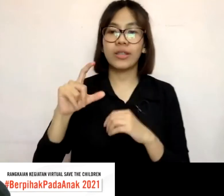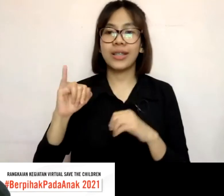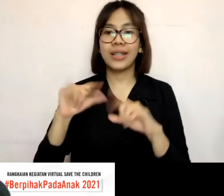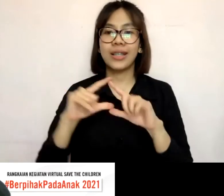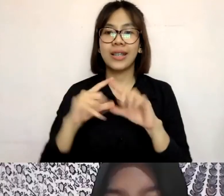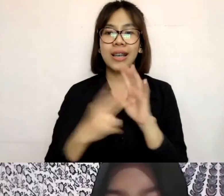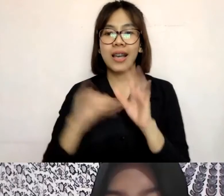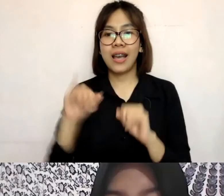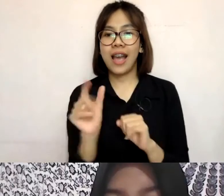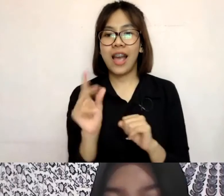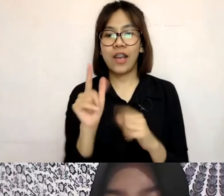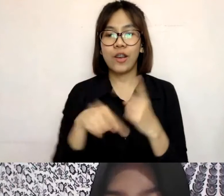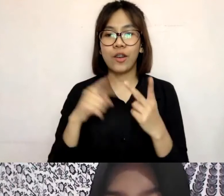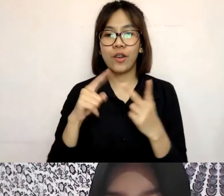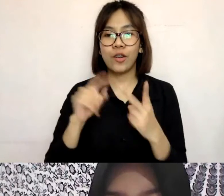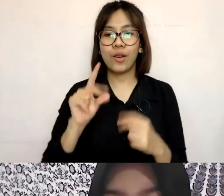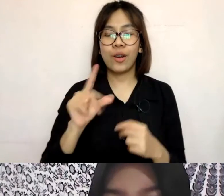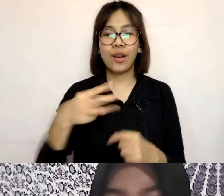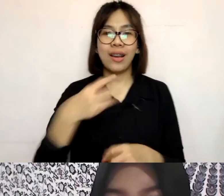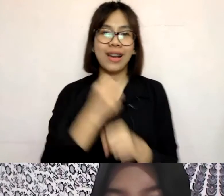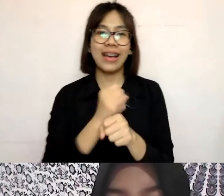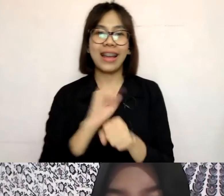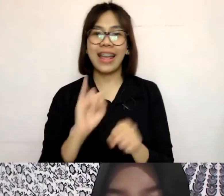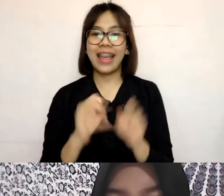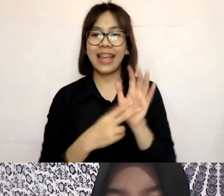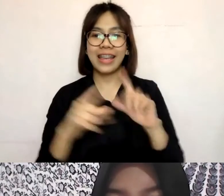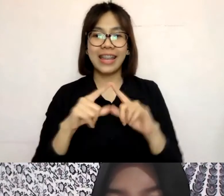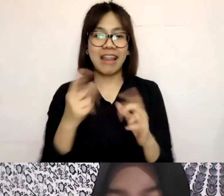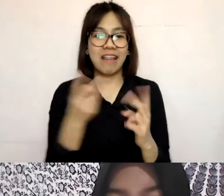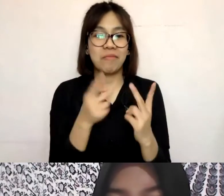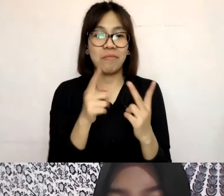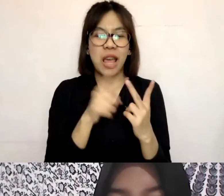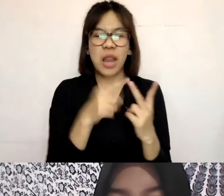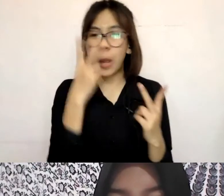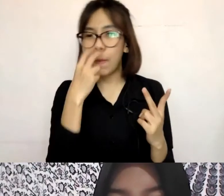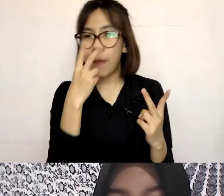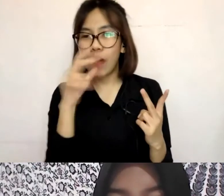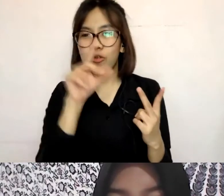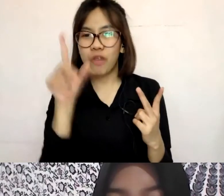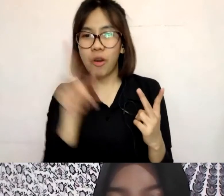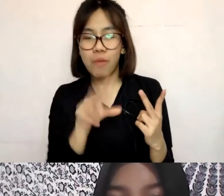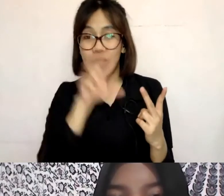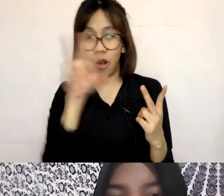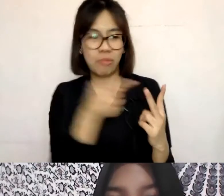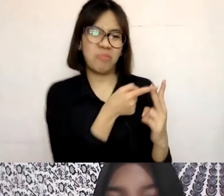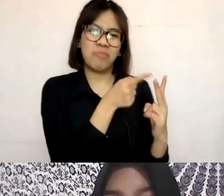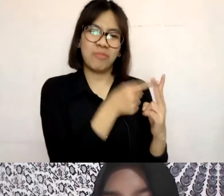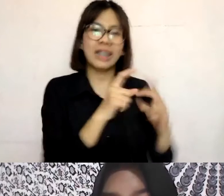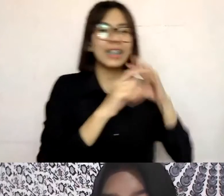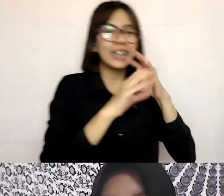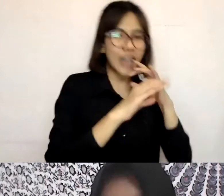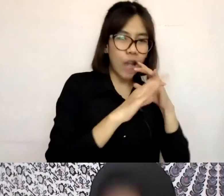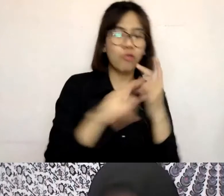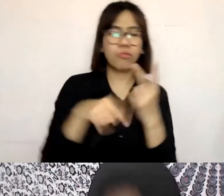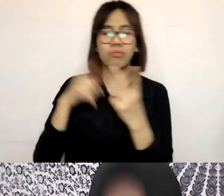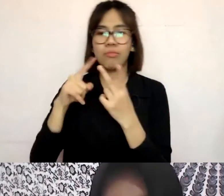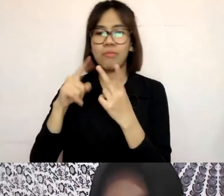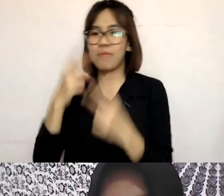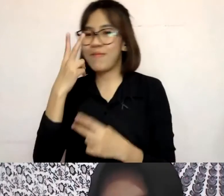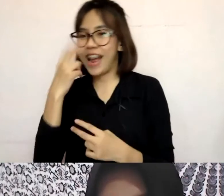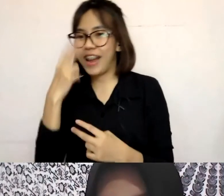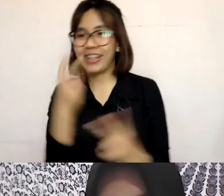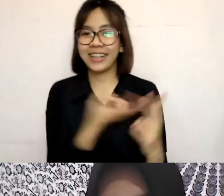dari Kabupaten Bandung, Provinsi Jawa Barat. Yang satu dari Bandung, yang satu dari Cianjur. Zaki